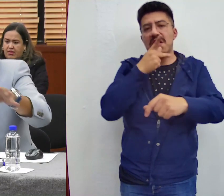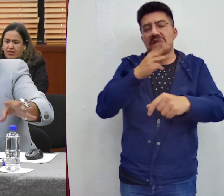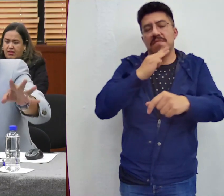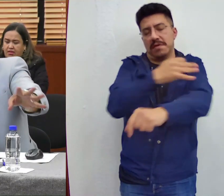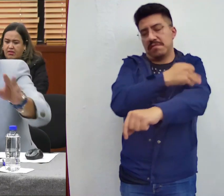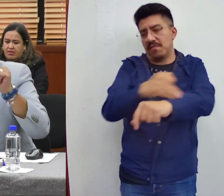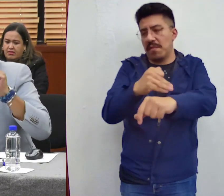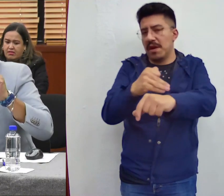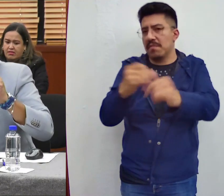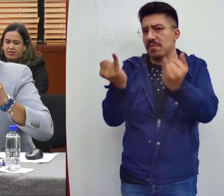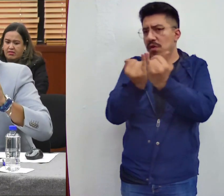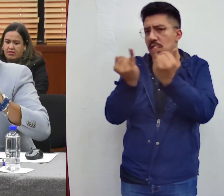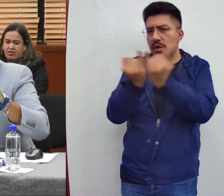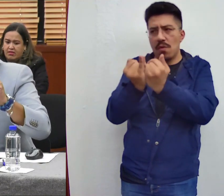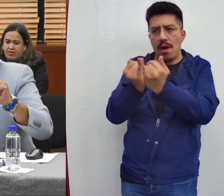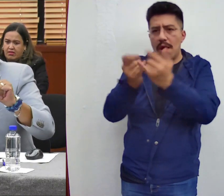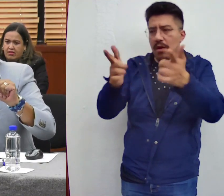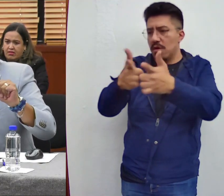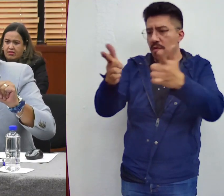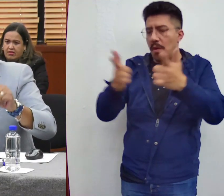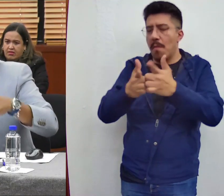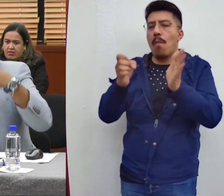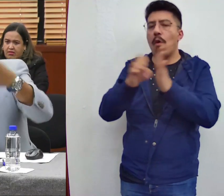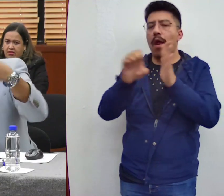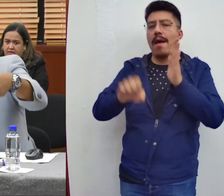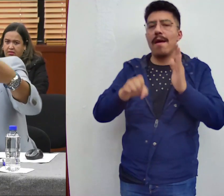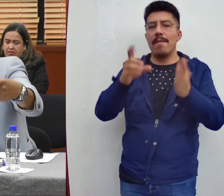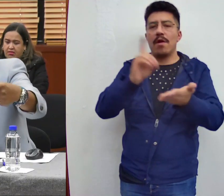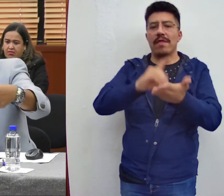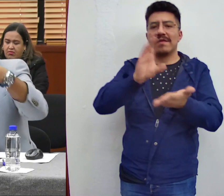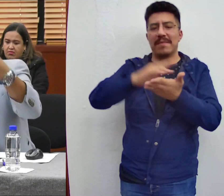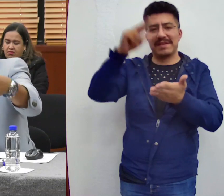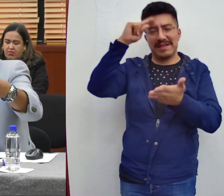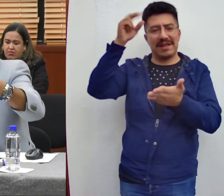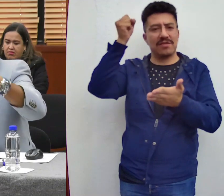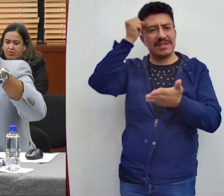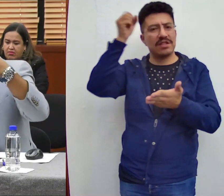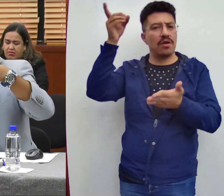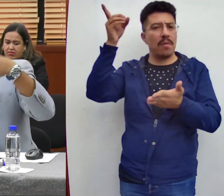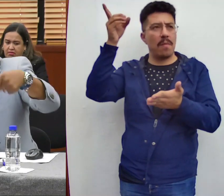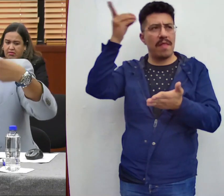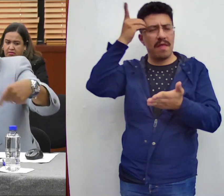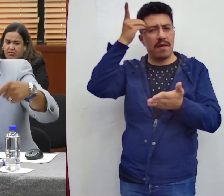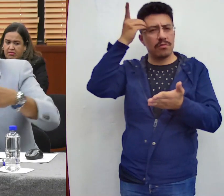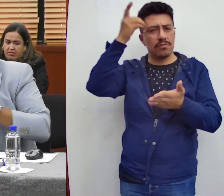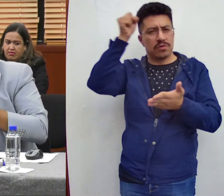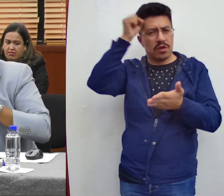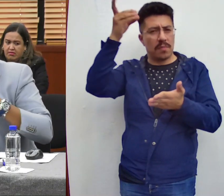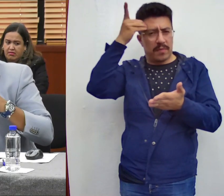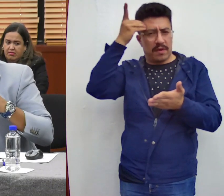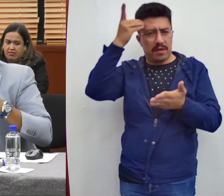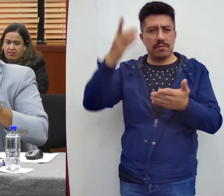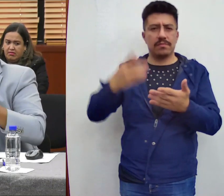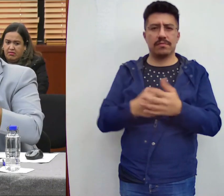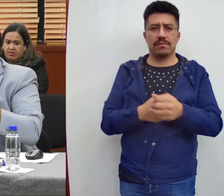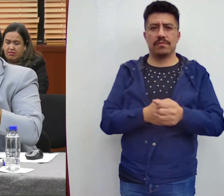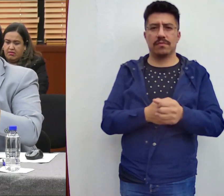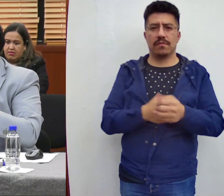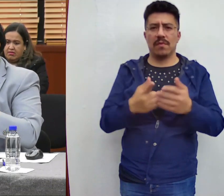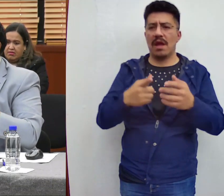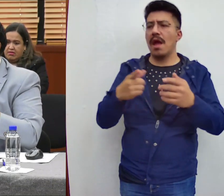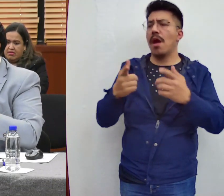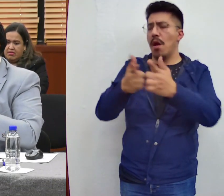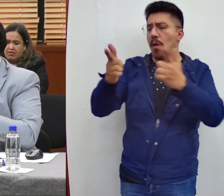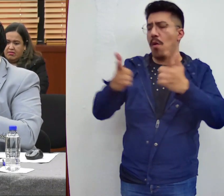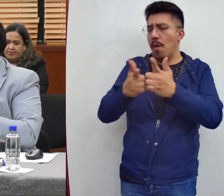que bueno, son igual chicos con síndrome de Down, pero tú puedes ver las grandes aptitudes que pueden desarrollar estos